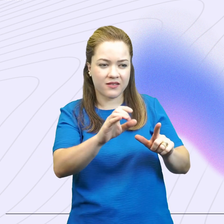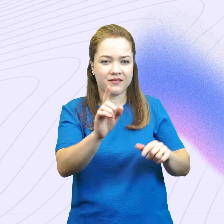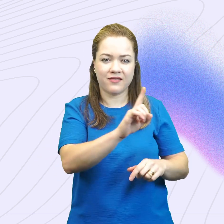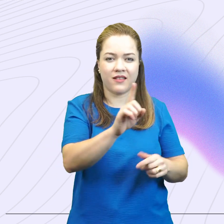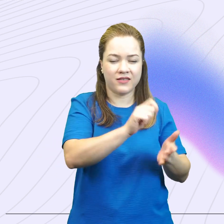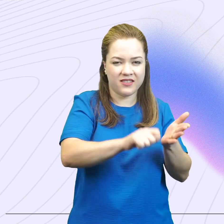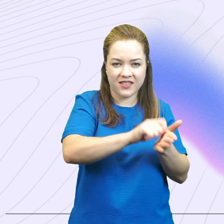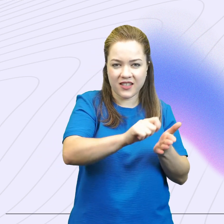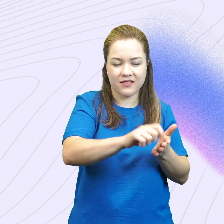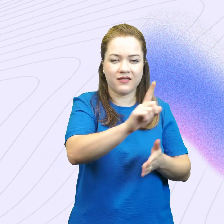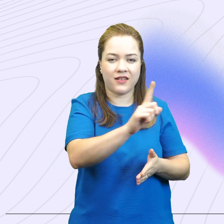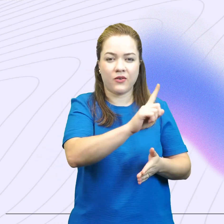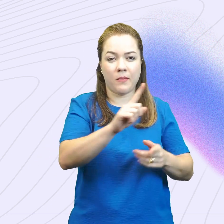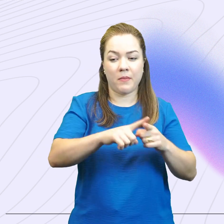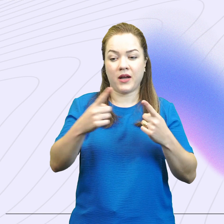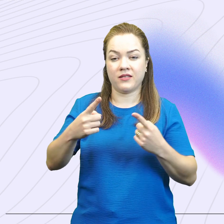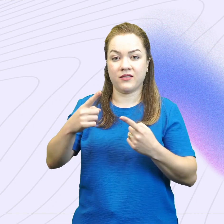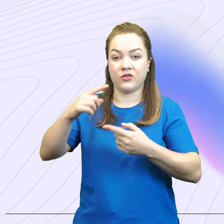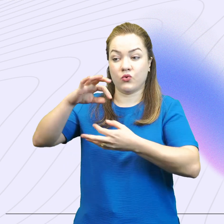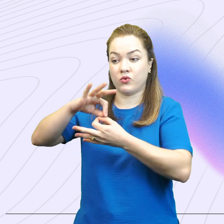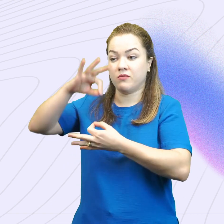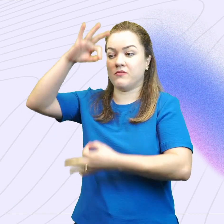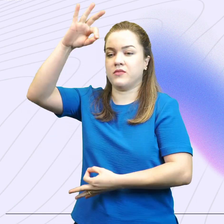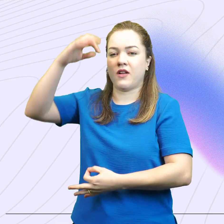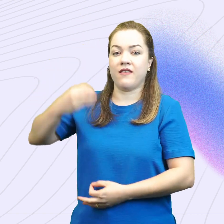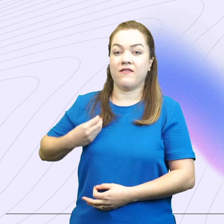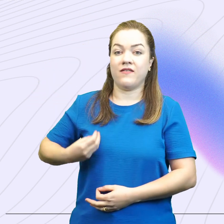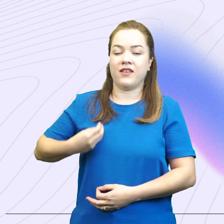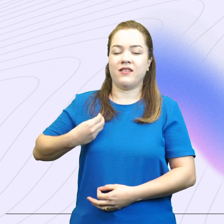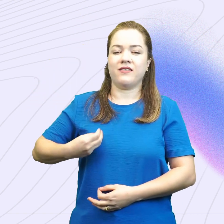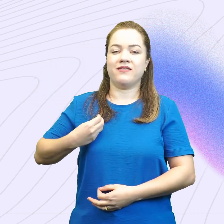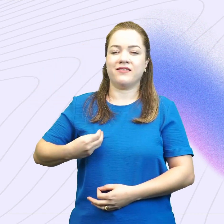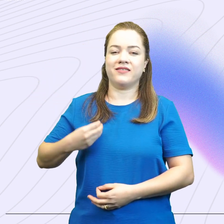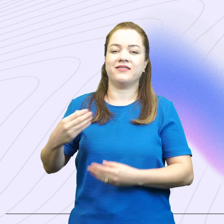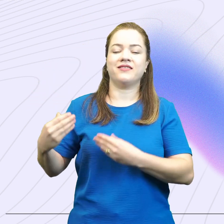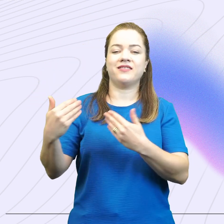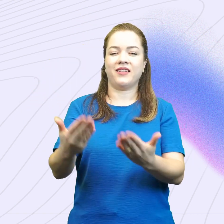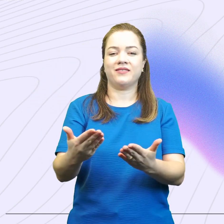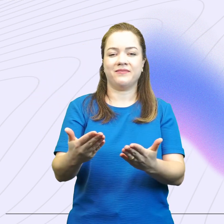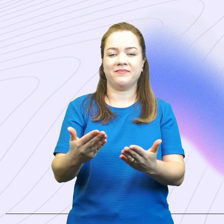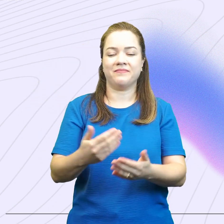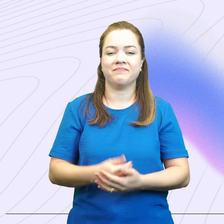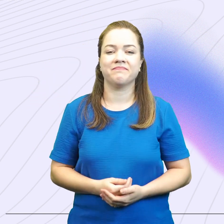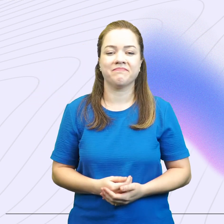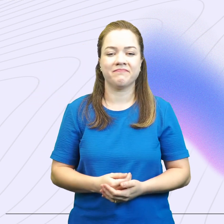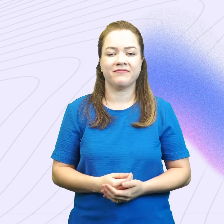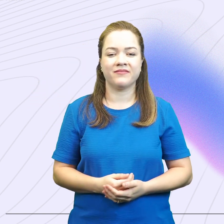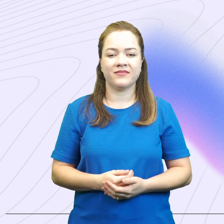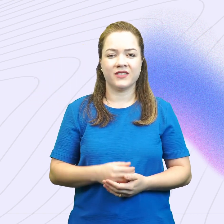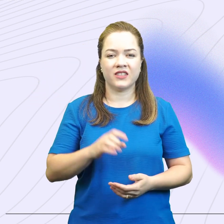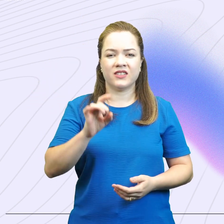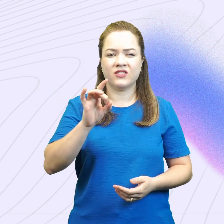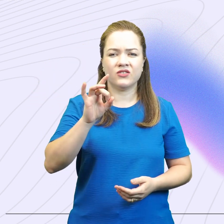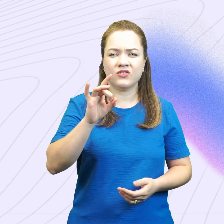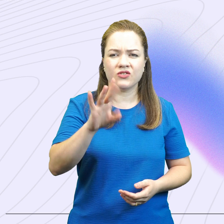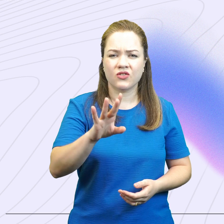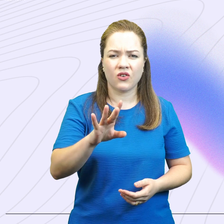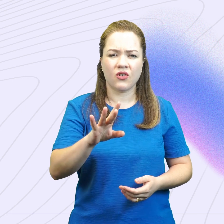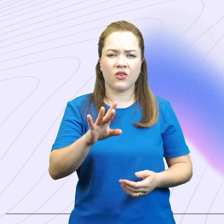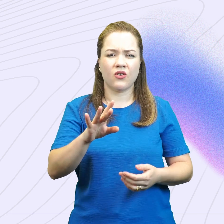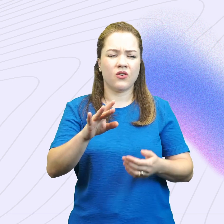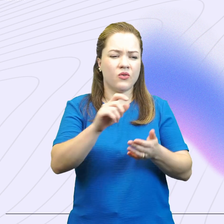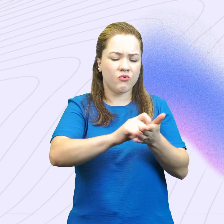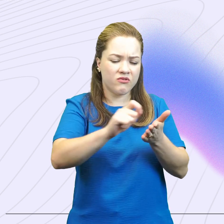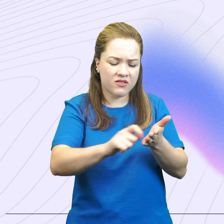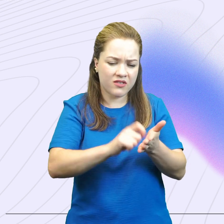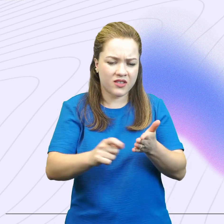você saia daqui essa noite em nome de Jesus vivificado pelo Espírito Santo. Que não seja a letra penetrando no seu coração,